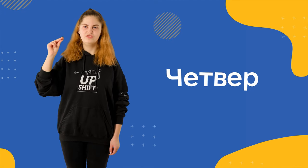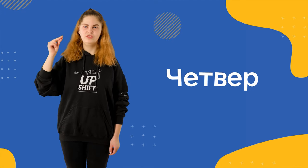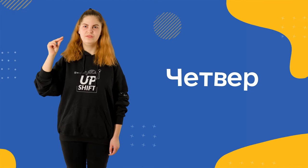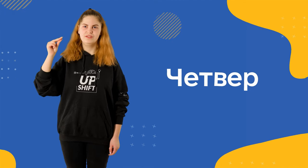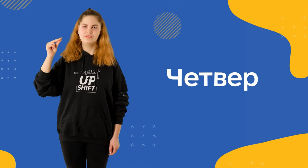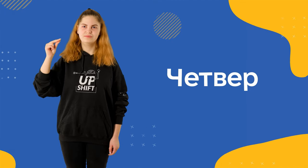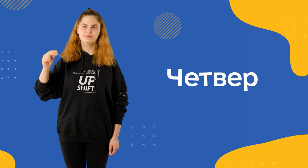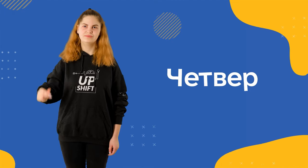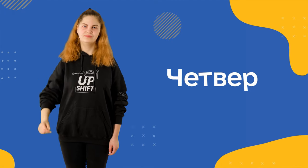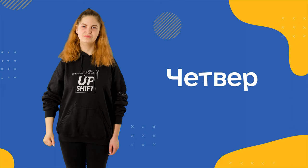Четвер.